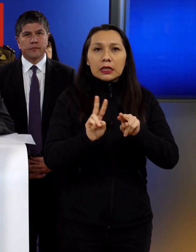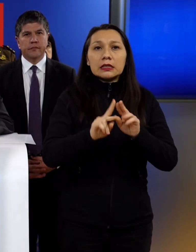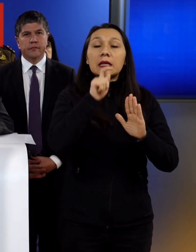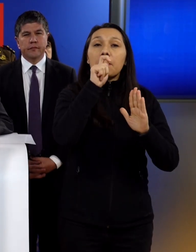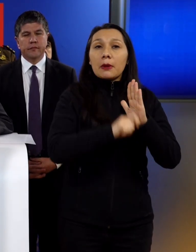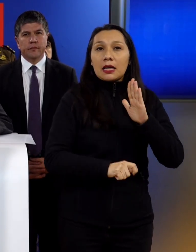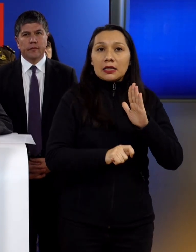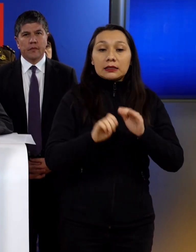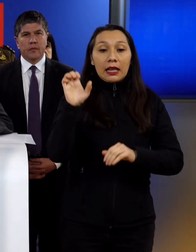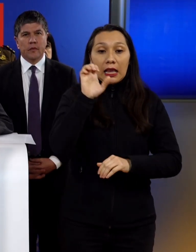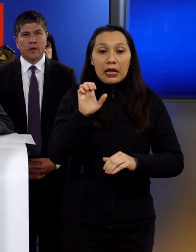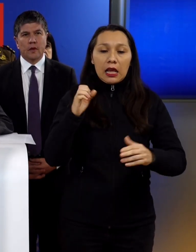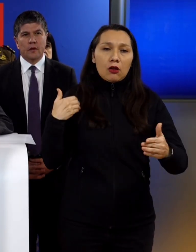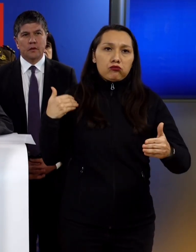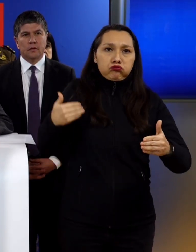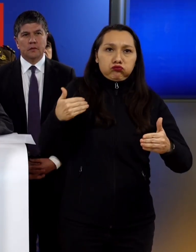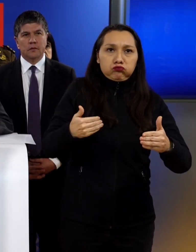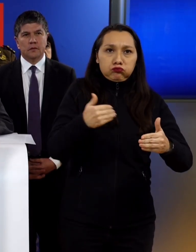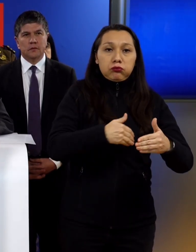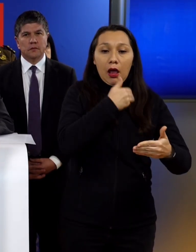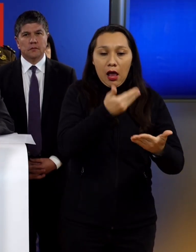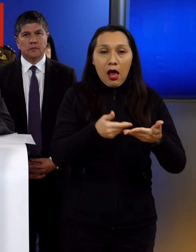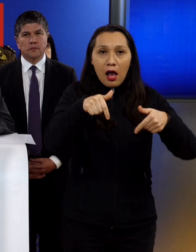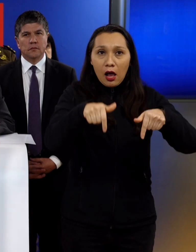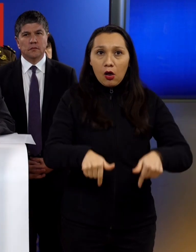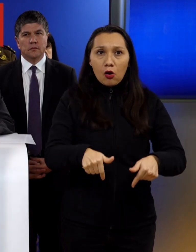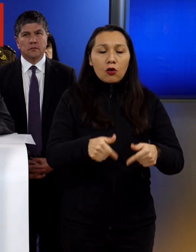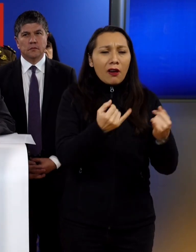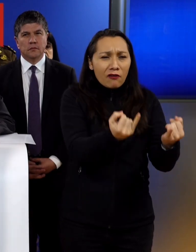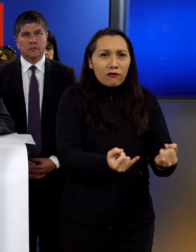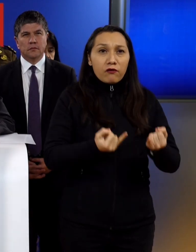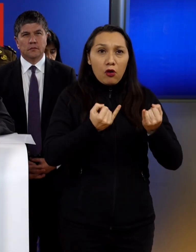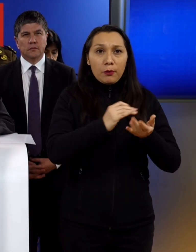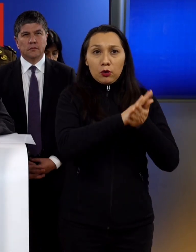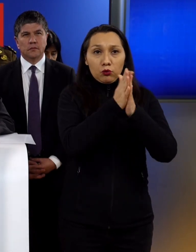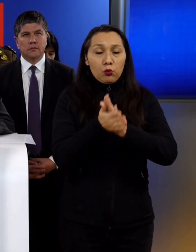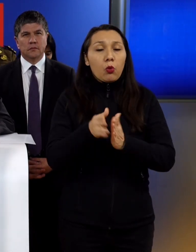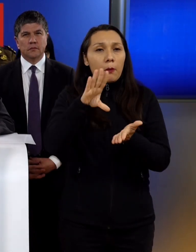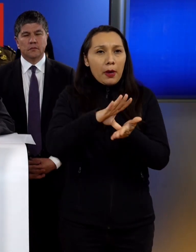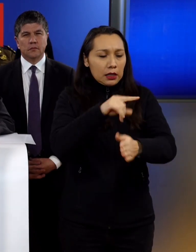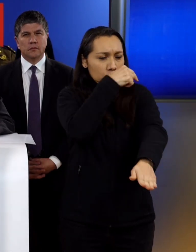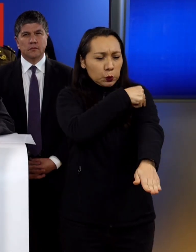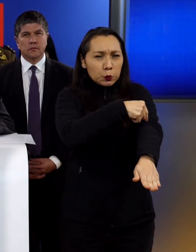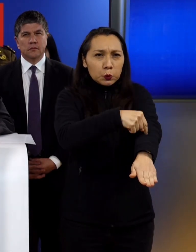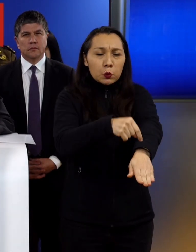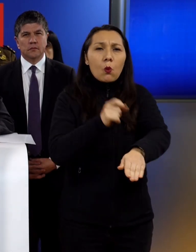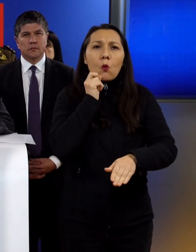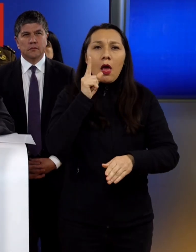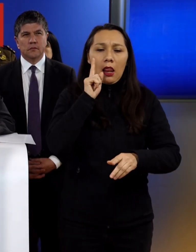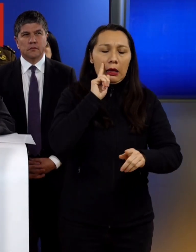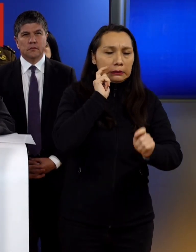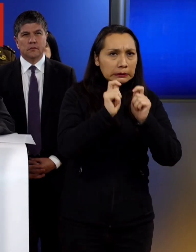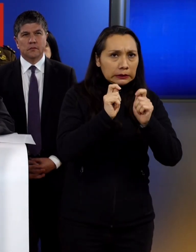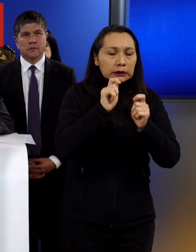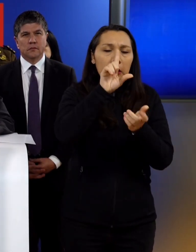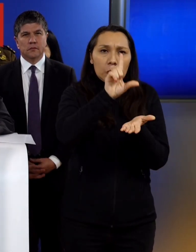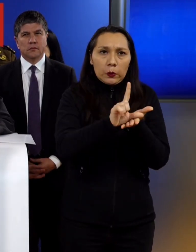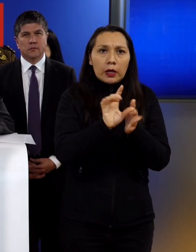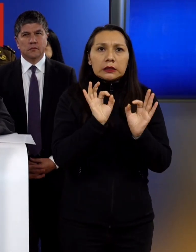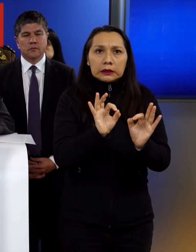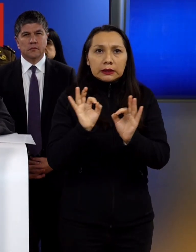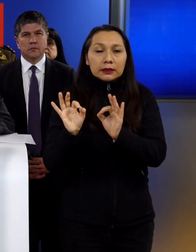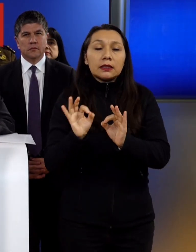el mes de enero a la fecha, se han levantado en todo el país los puntos críticos donde hay riesgos. En esto